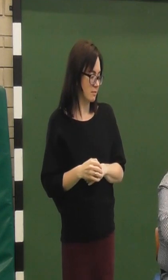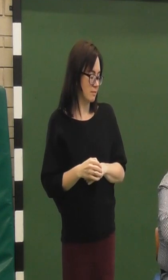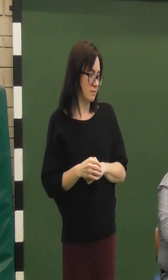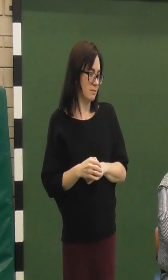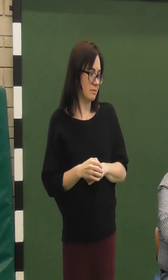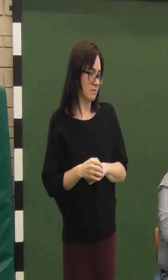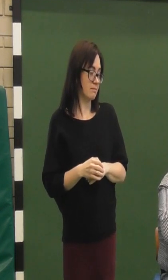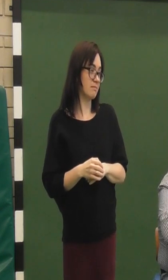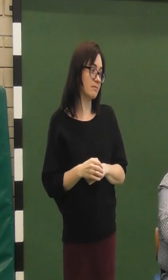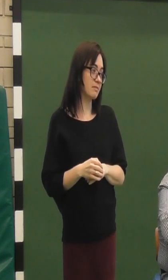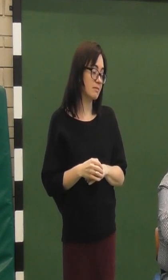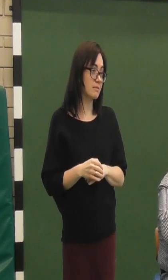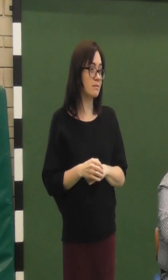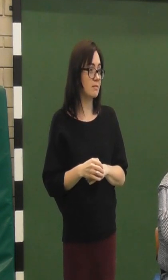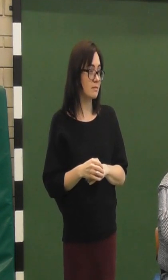amit